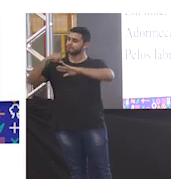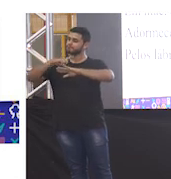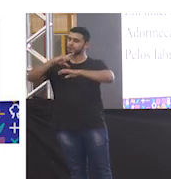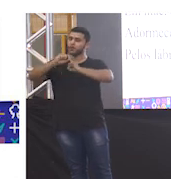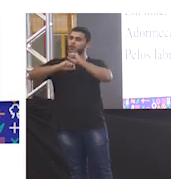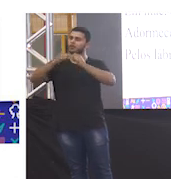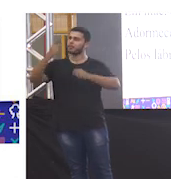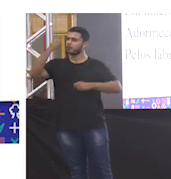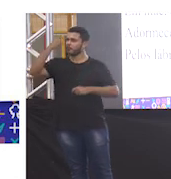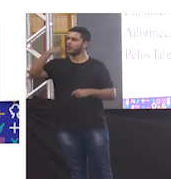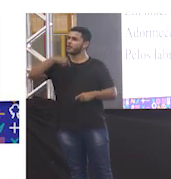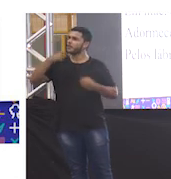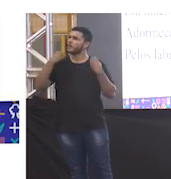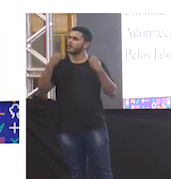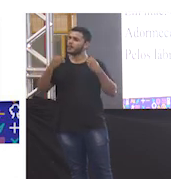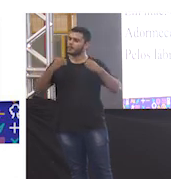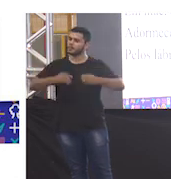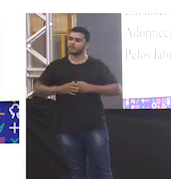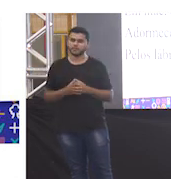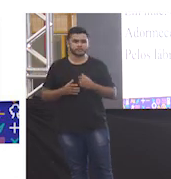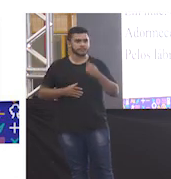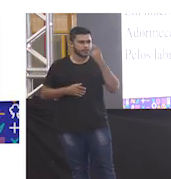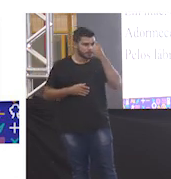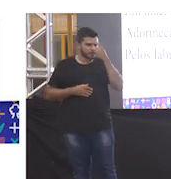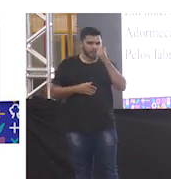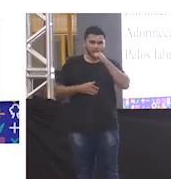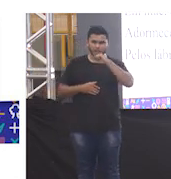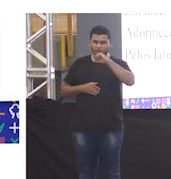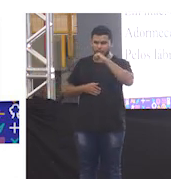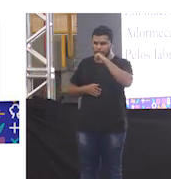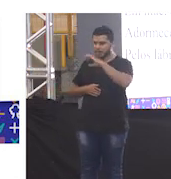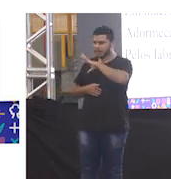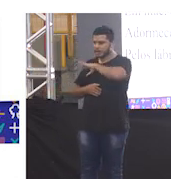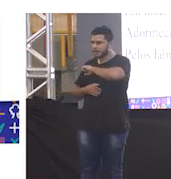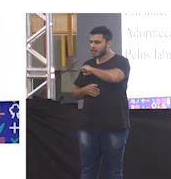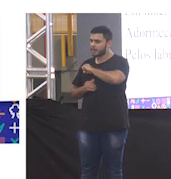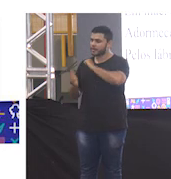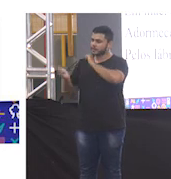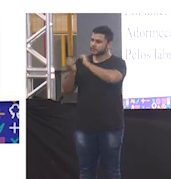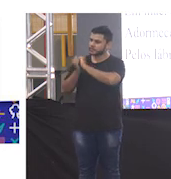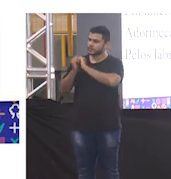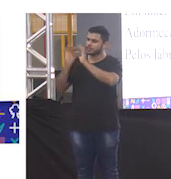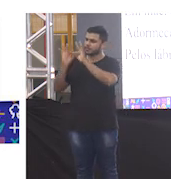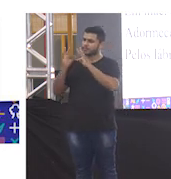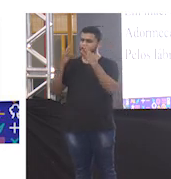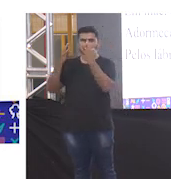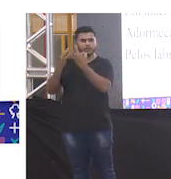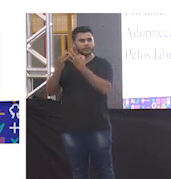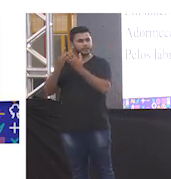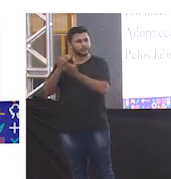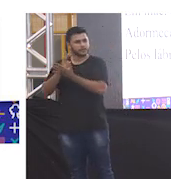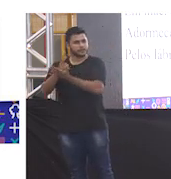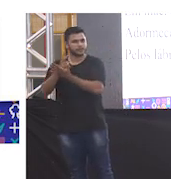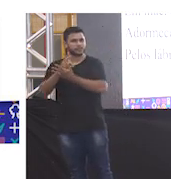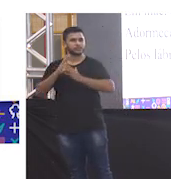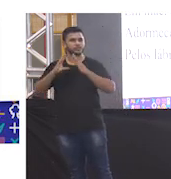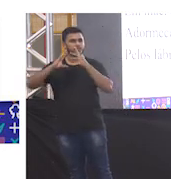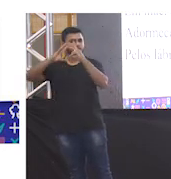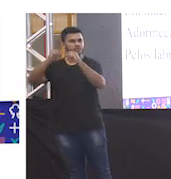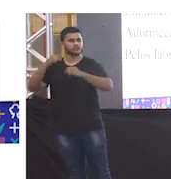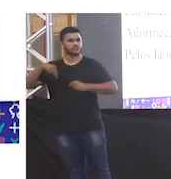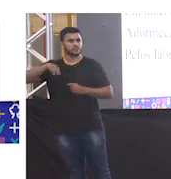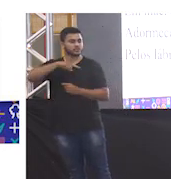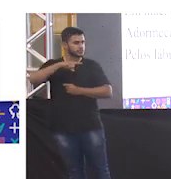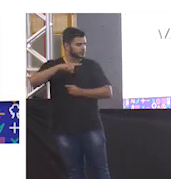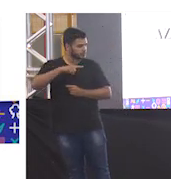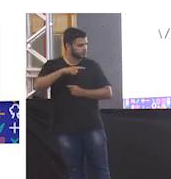que eu fui, como pensava em mãe, amor de mãe, sossegada, adormecer na vida, acalentado pelos lábios que